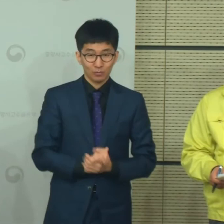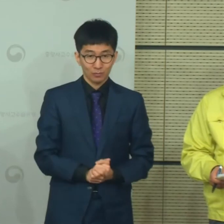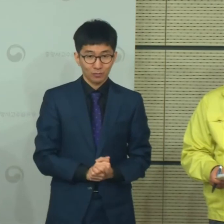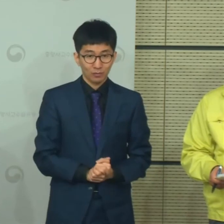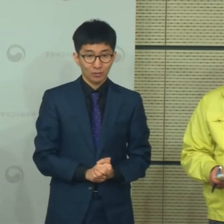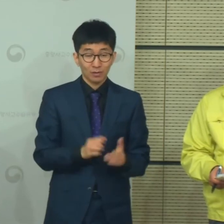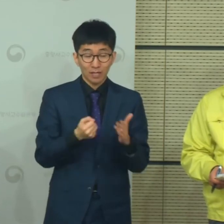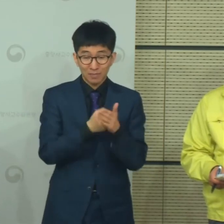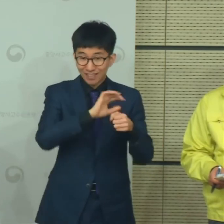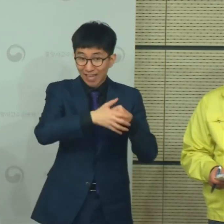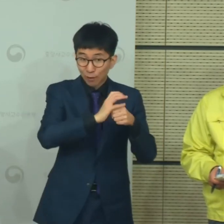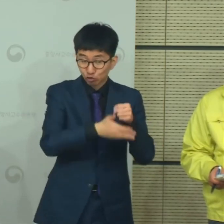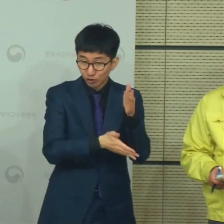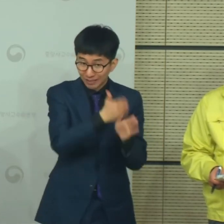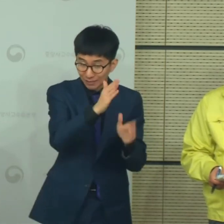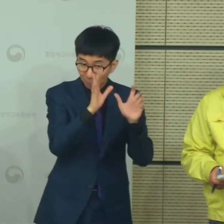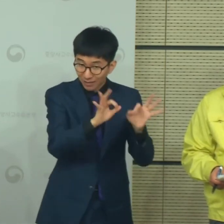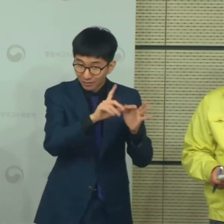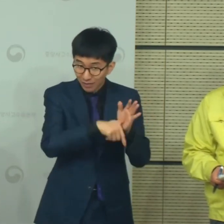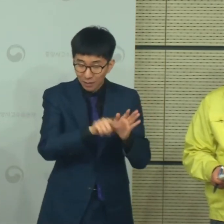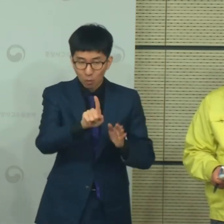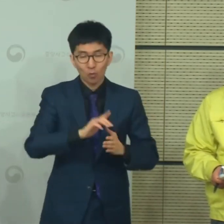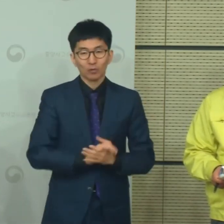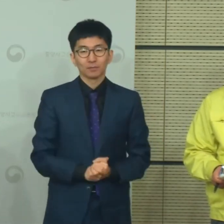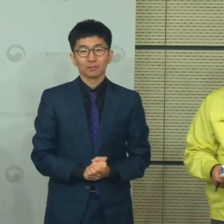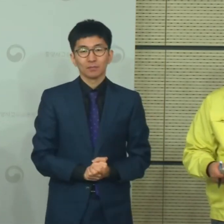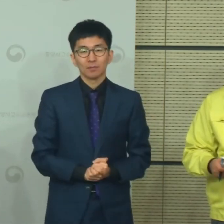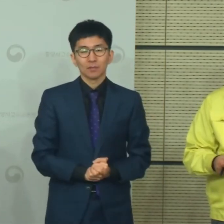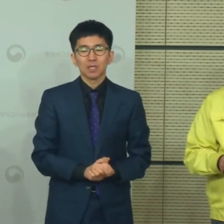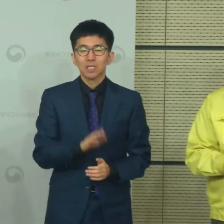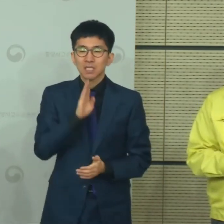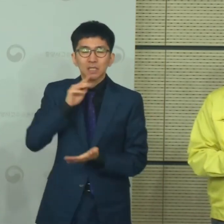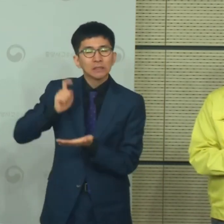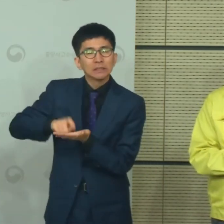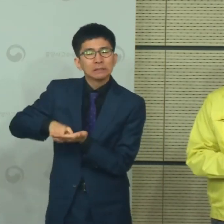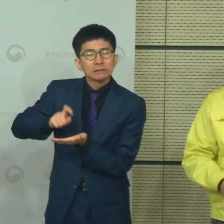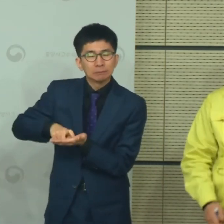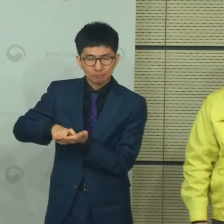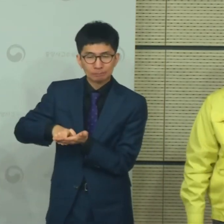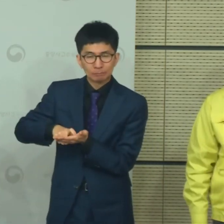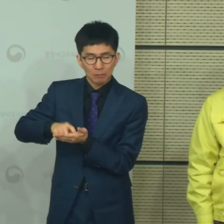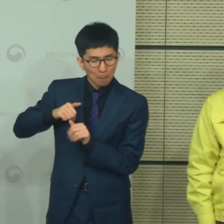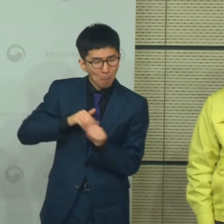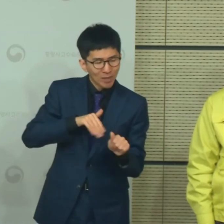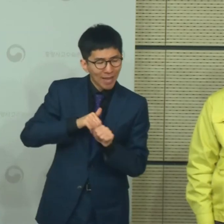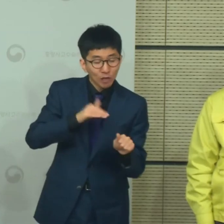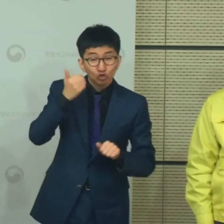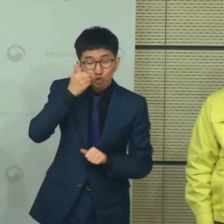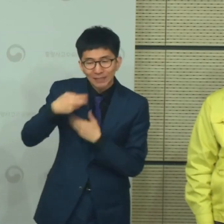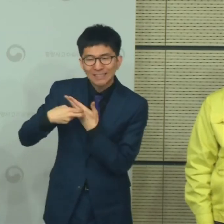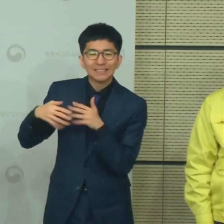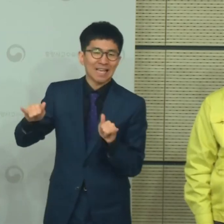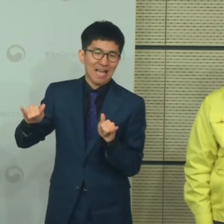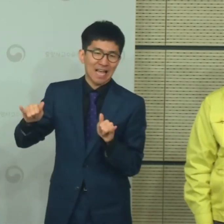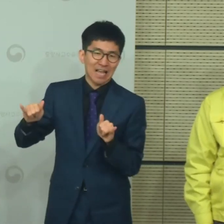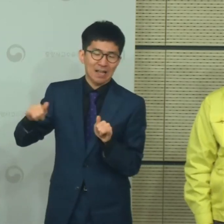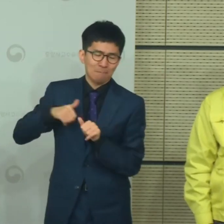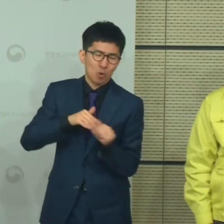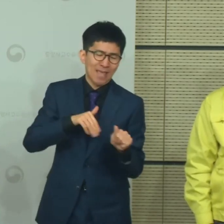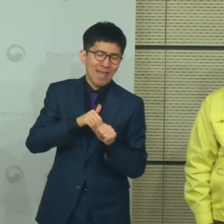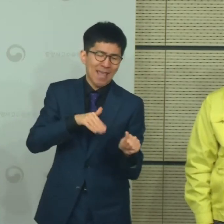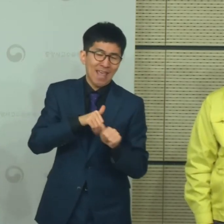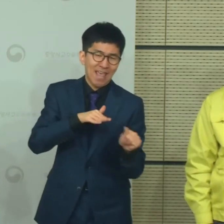현재 대구 지역 같은 경우는 긴급 투입된 공중보건 의사 선생님들을 이